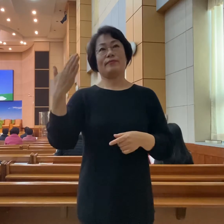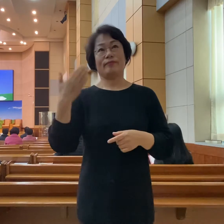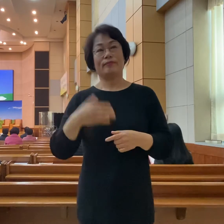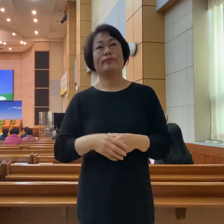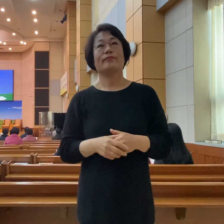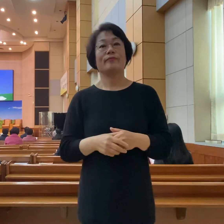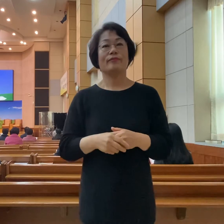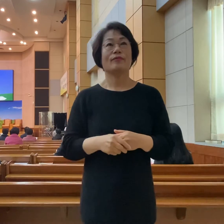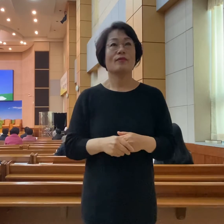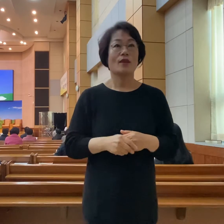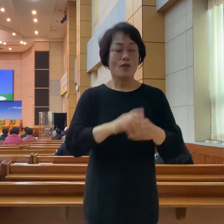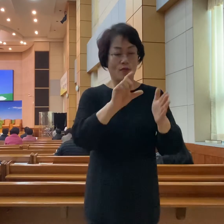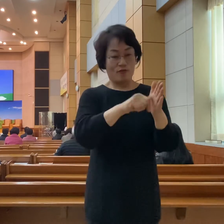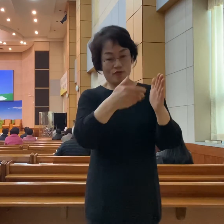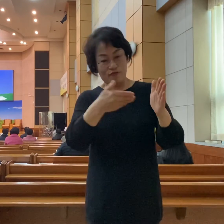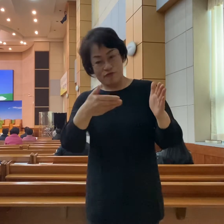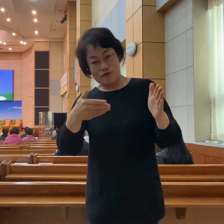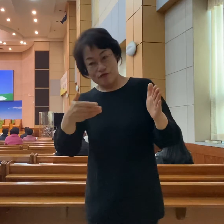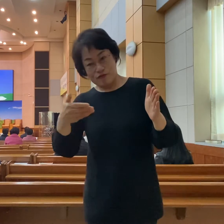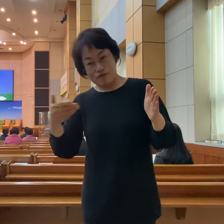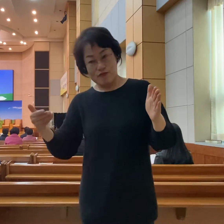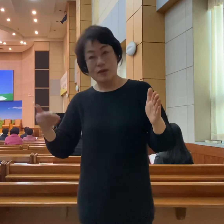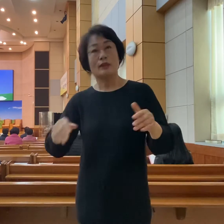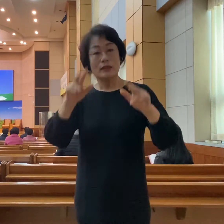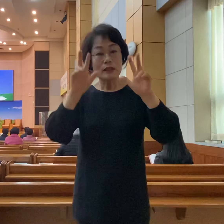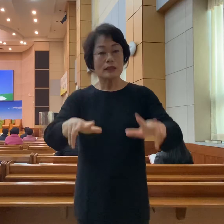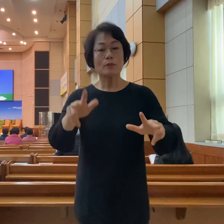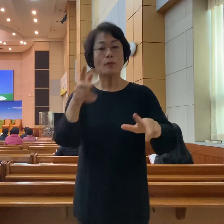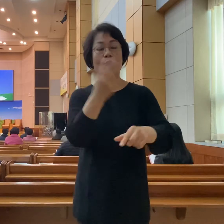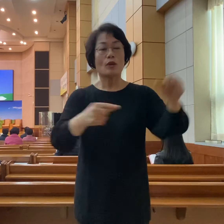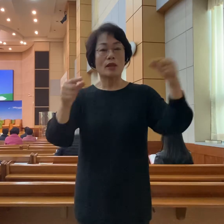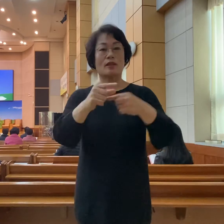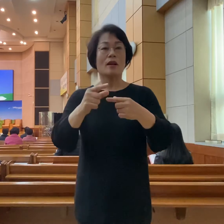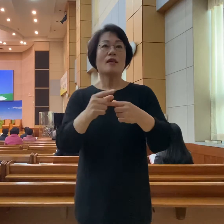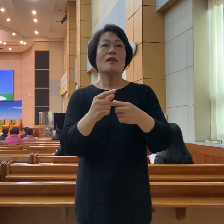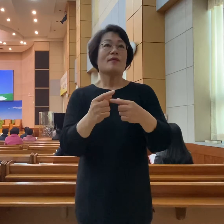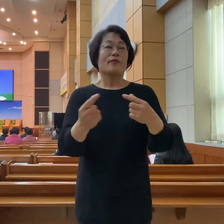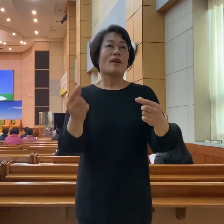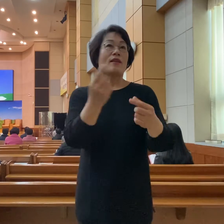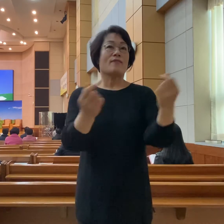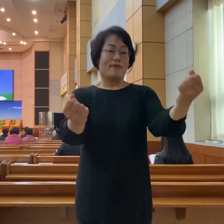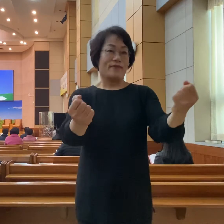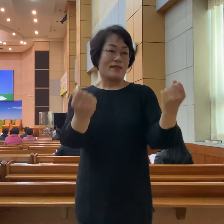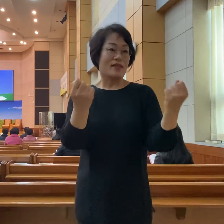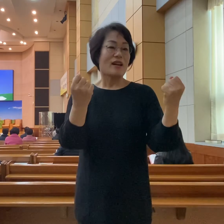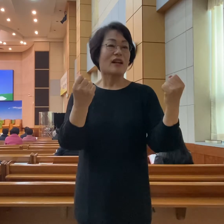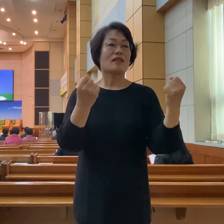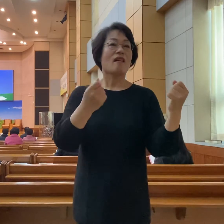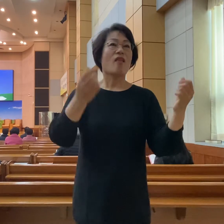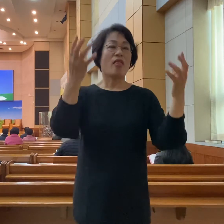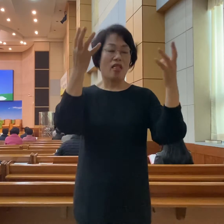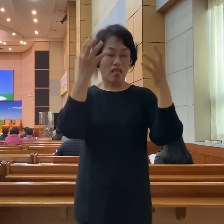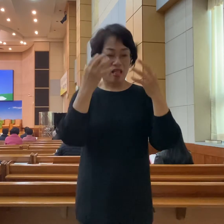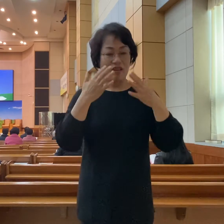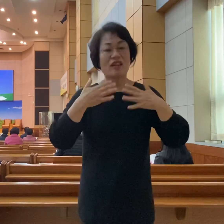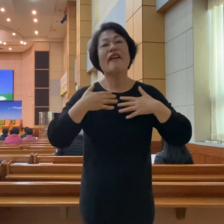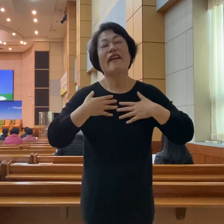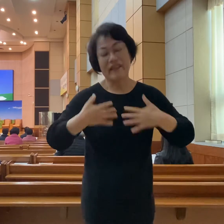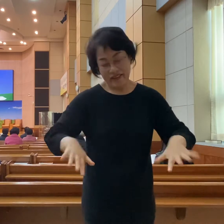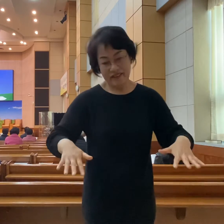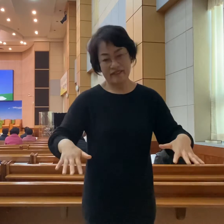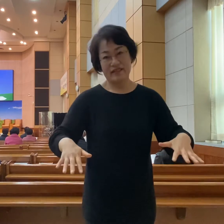것입니다. 세월 지나면은 지금보다 더 건강히 우리가 못하는 모습이 되니까 더 연약해지는